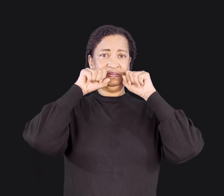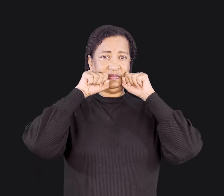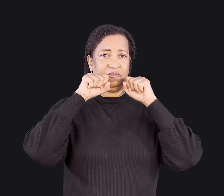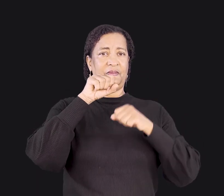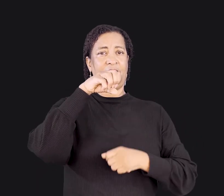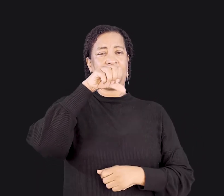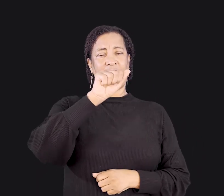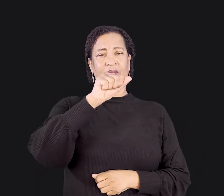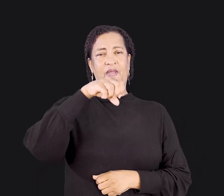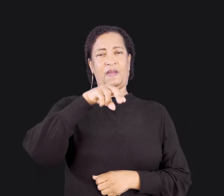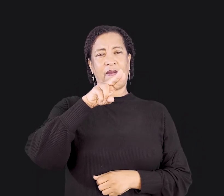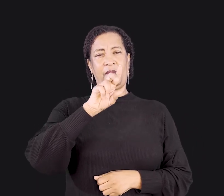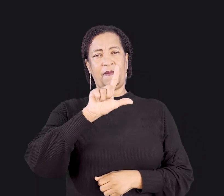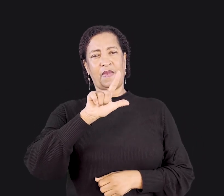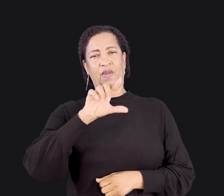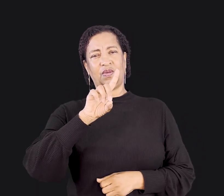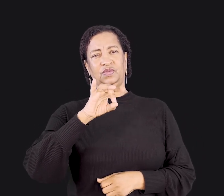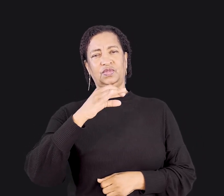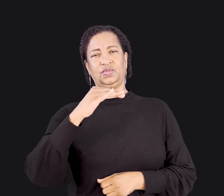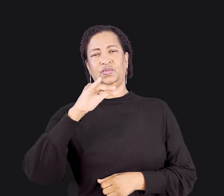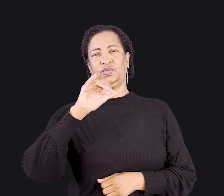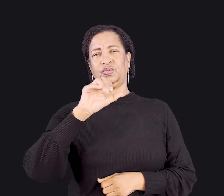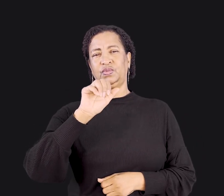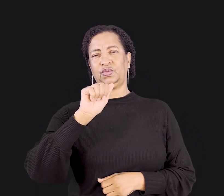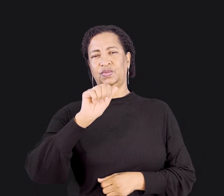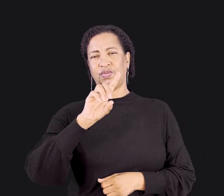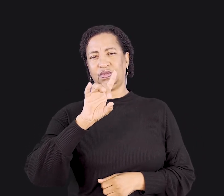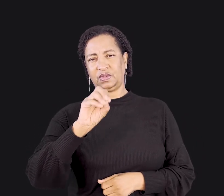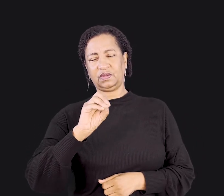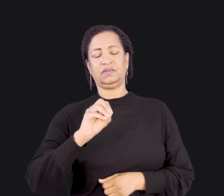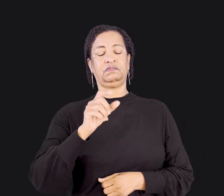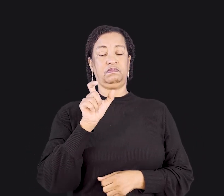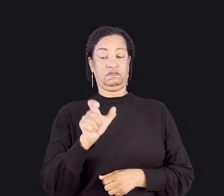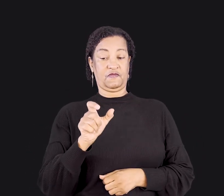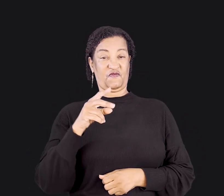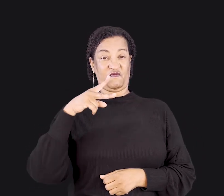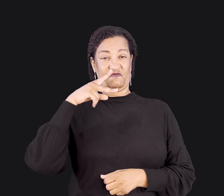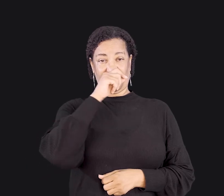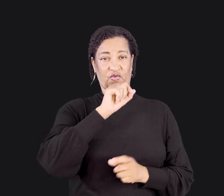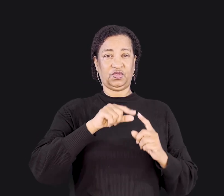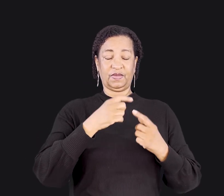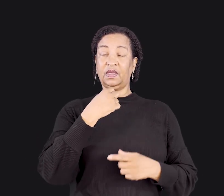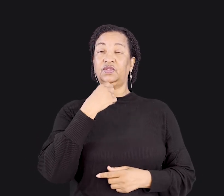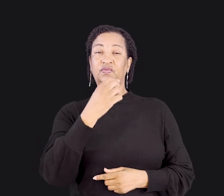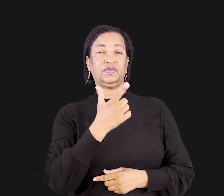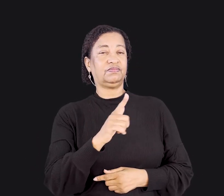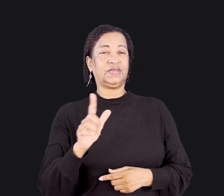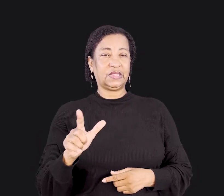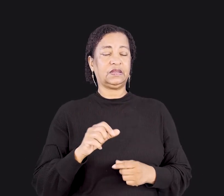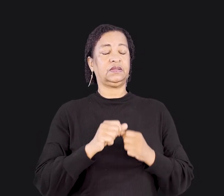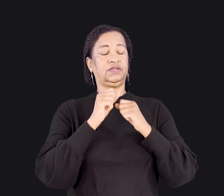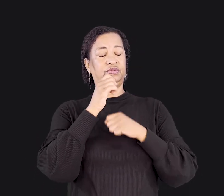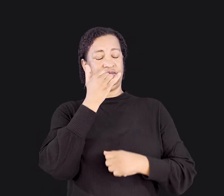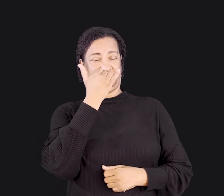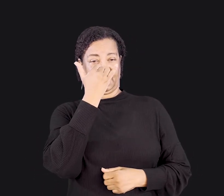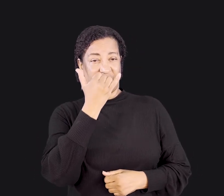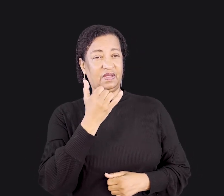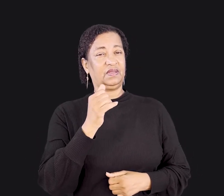Amaldiçoado. Que palavra forte, hein? Mas, para não deixar dúvidas de que ele estivesse enganado no uso de uma palavra